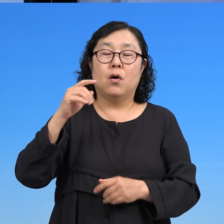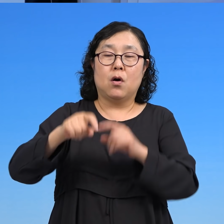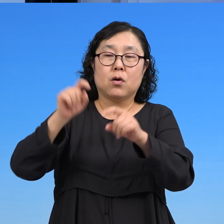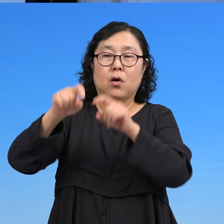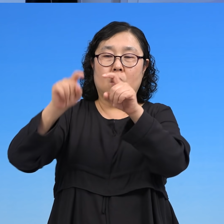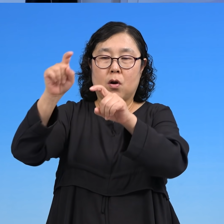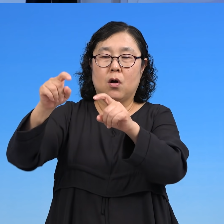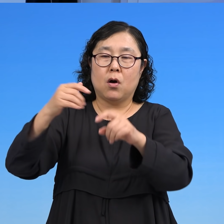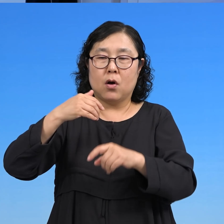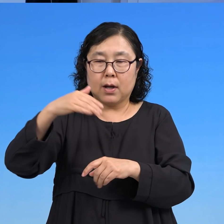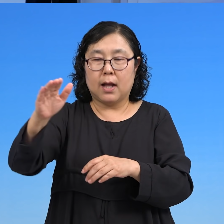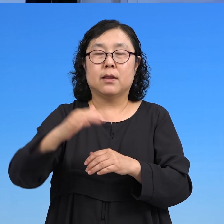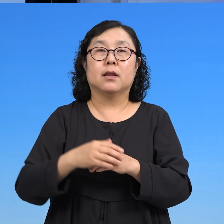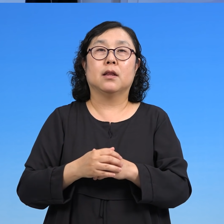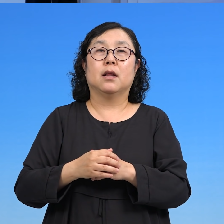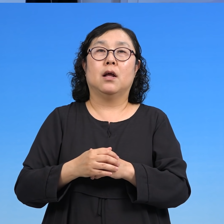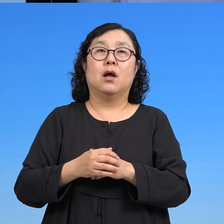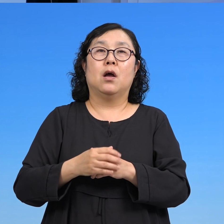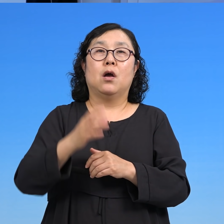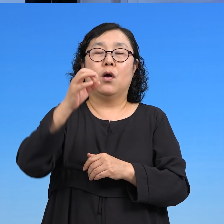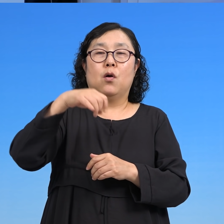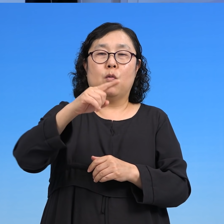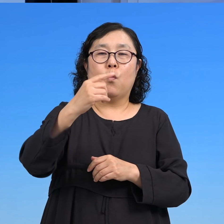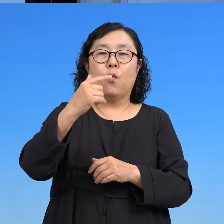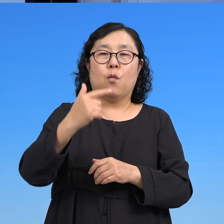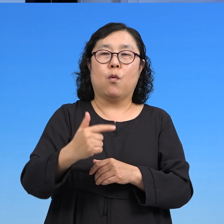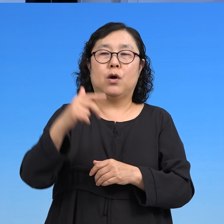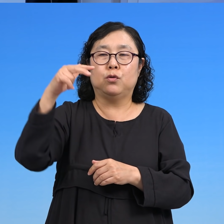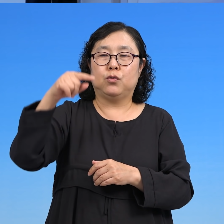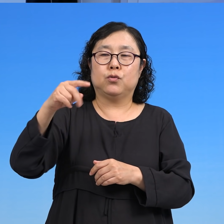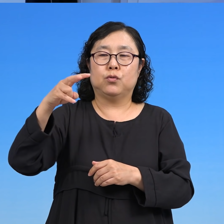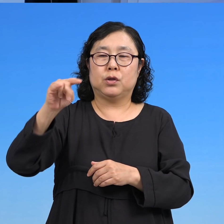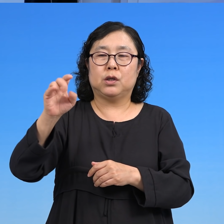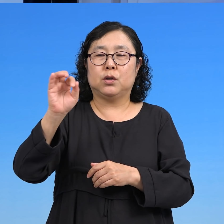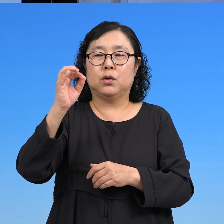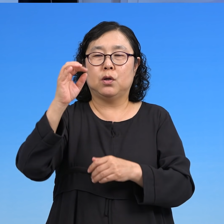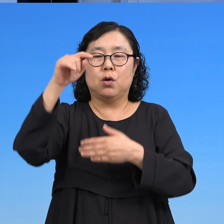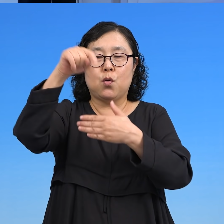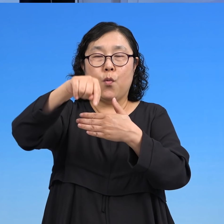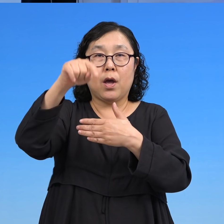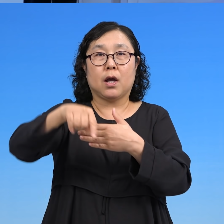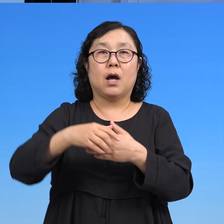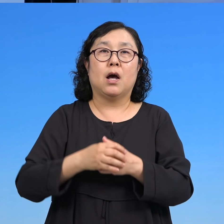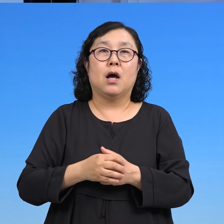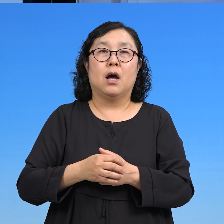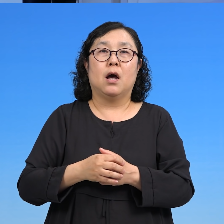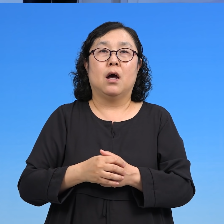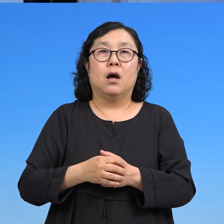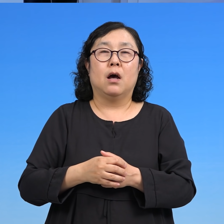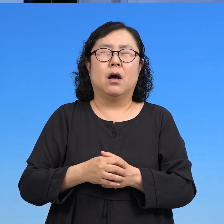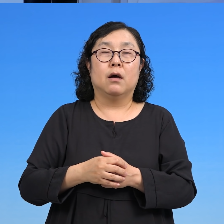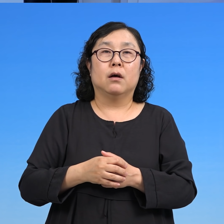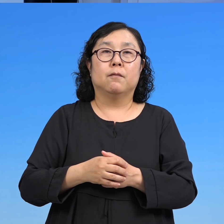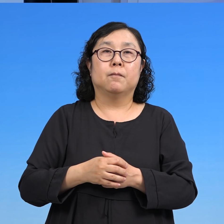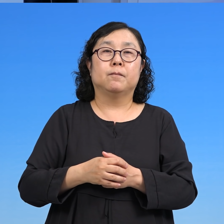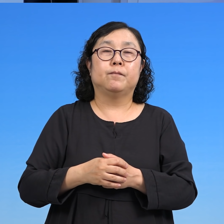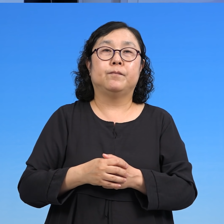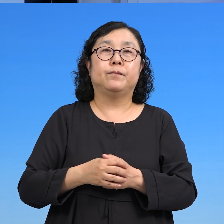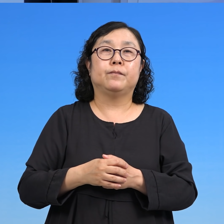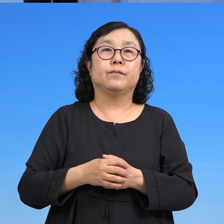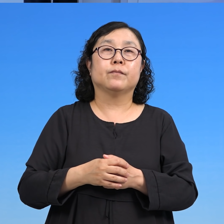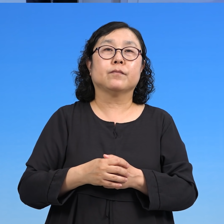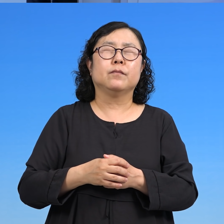세상이 36km 낯선 그 시골길을 걷는다는 게 이게 뭘 의미하나 상상이 잘 안